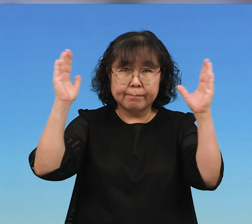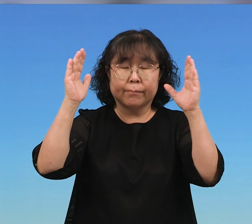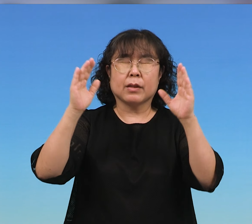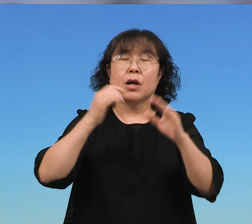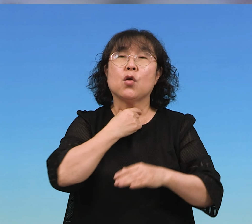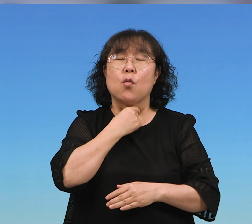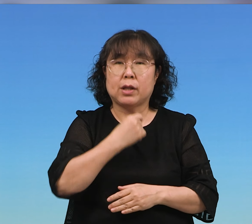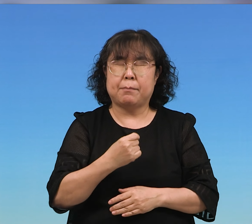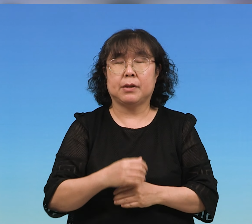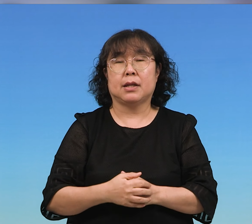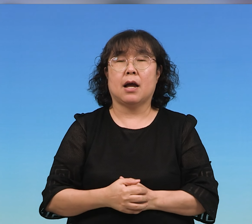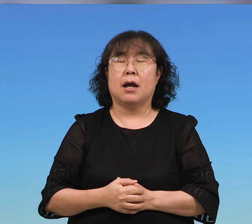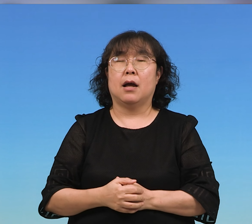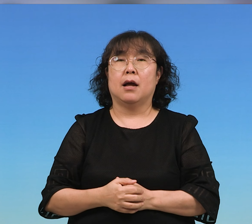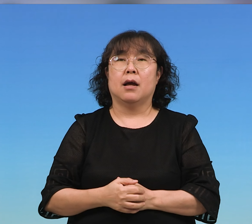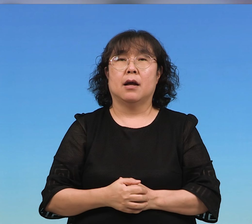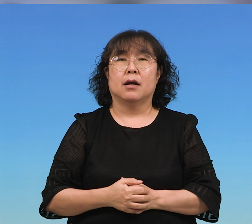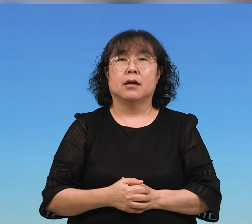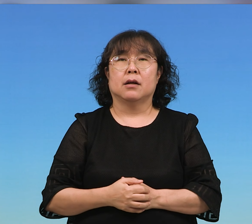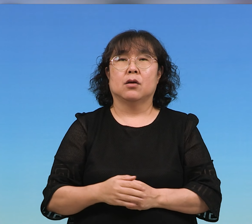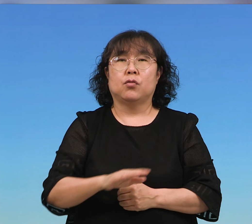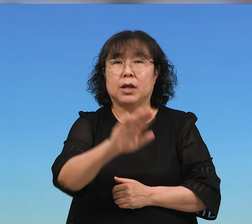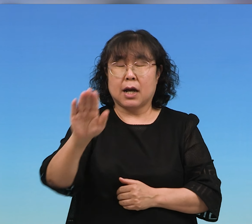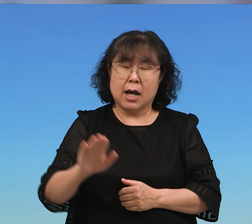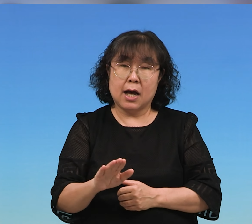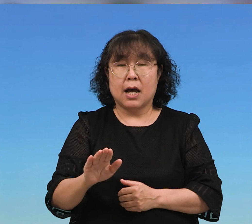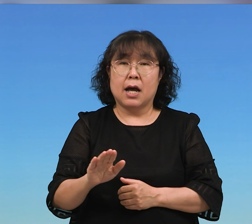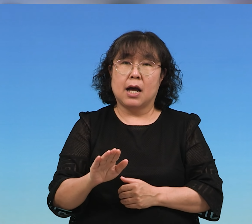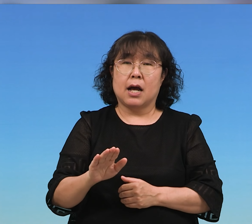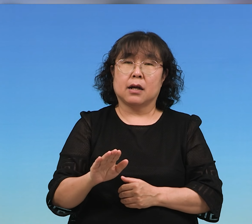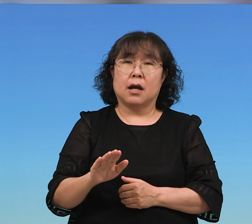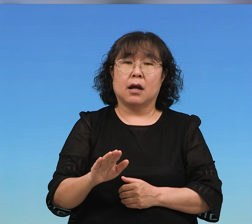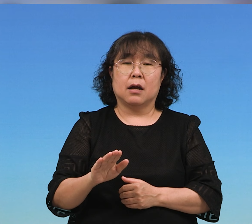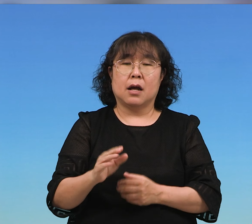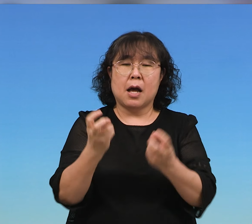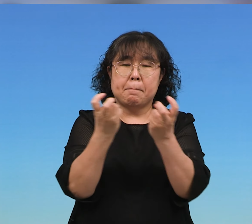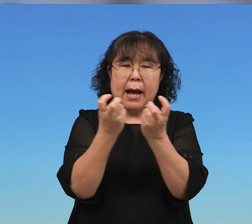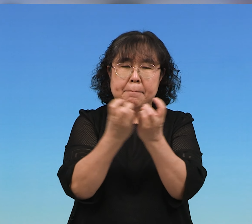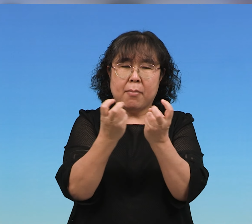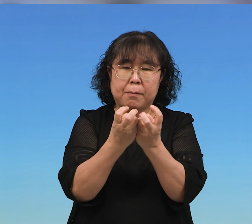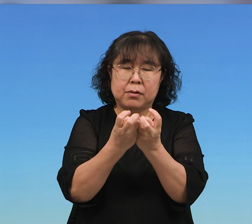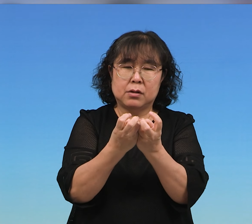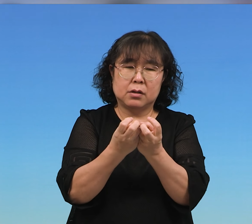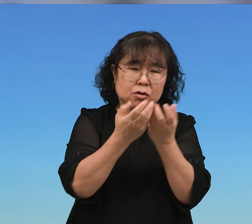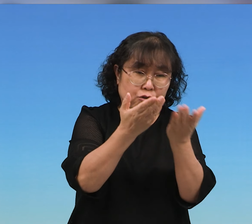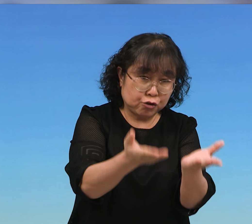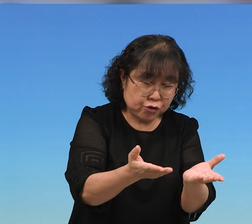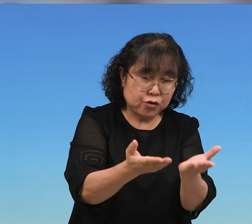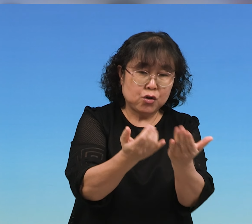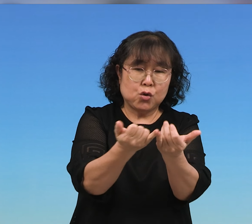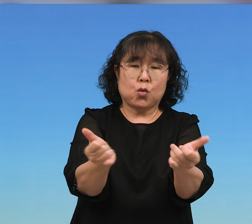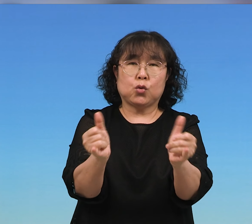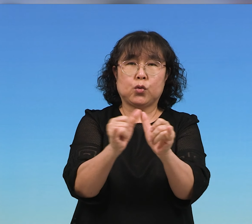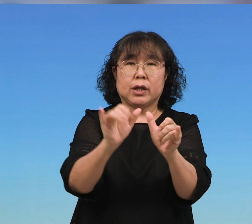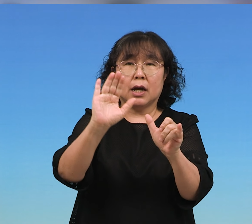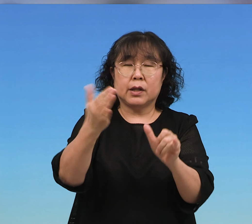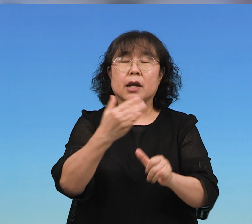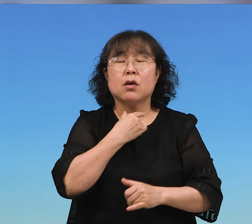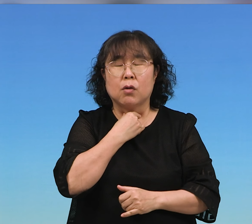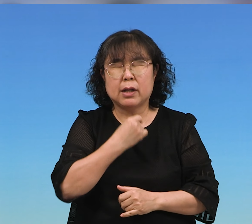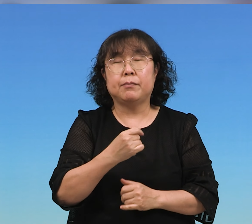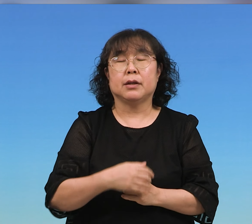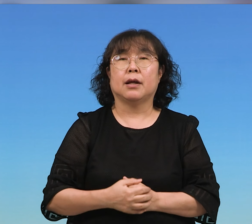그들을 인도하고 그들 앞에 대안을 제시하는 그런 대안 공동체, 그런 분당 우리 교회, 이 땅의 모든